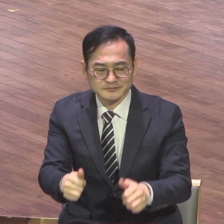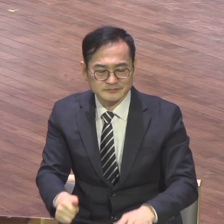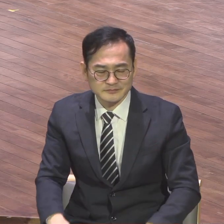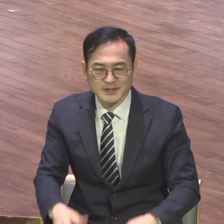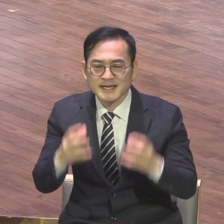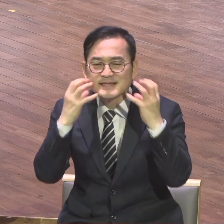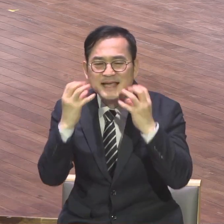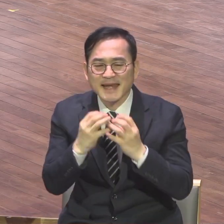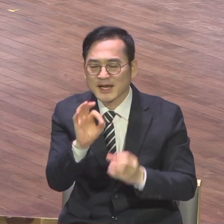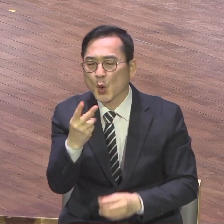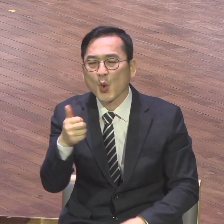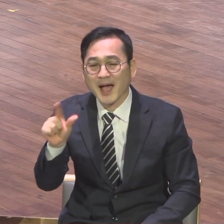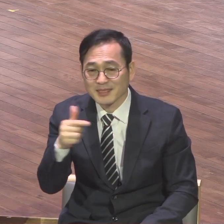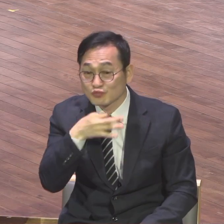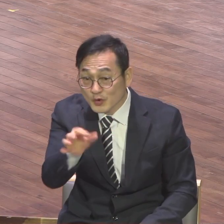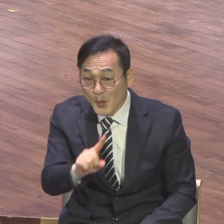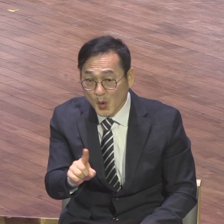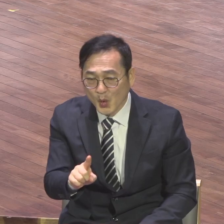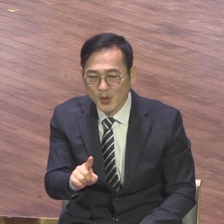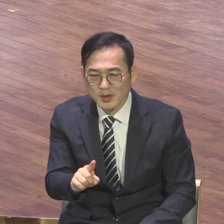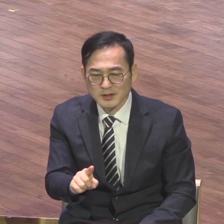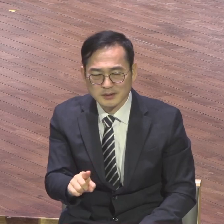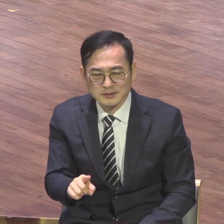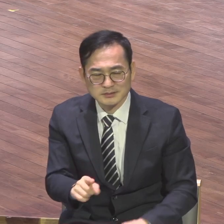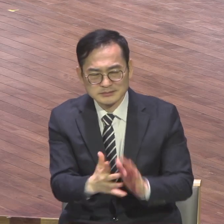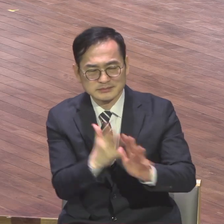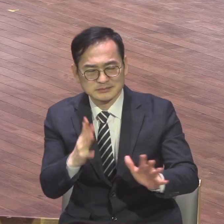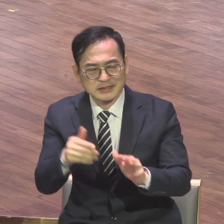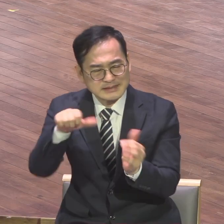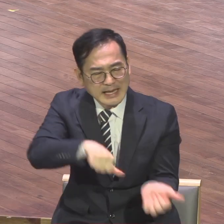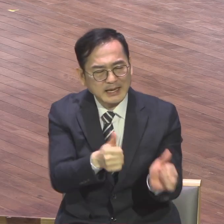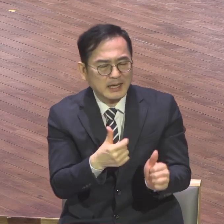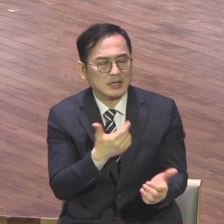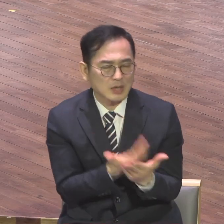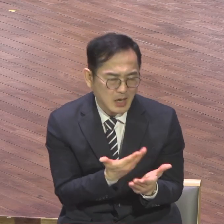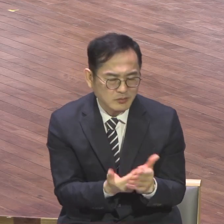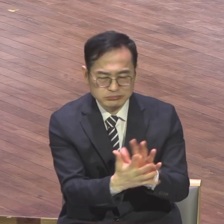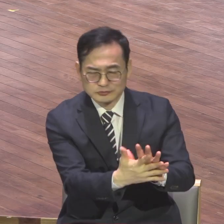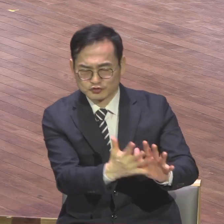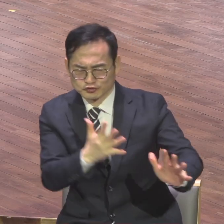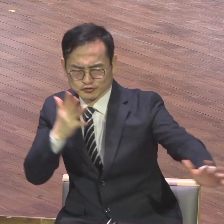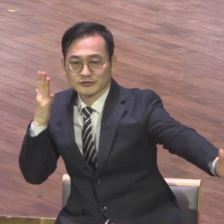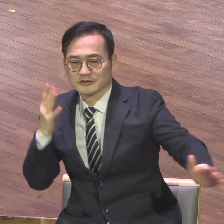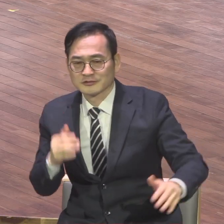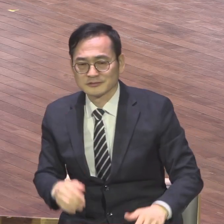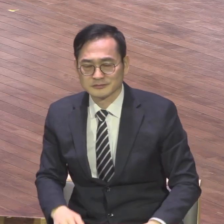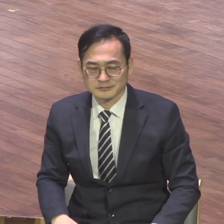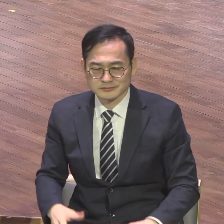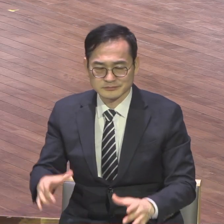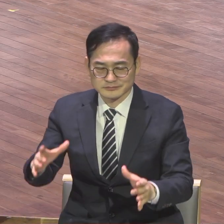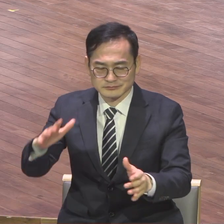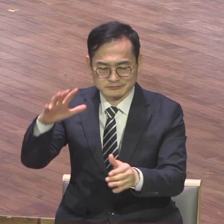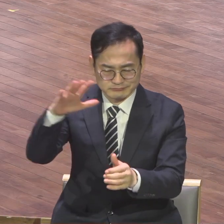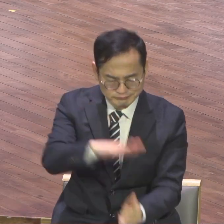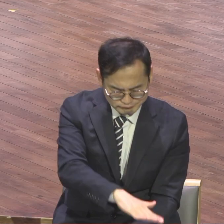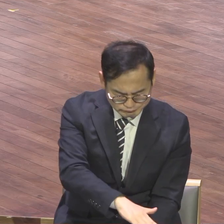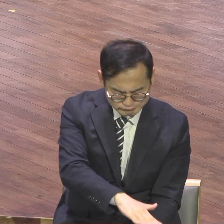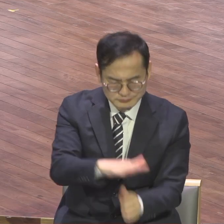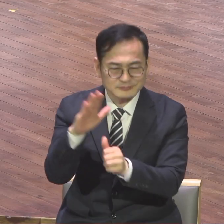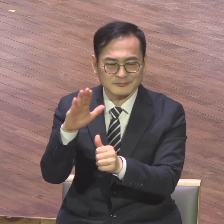세례 받으려고 많이 요한에게 왔어요. 그래서 요한은 계속 세례를 줘, 세례.